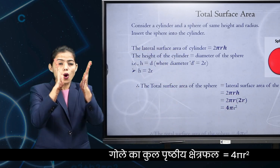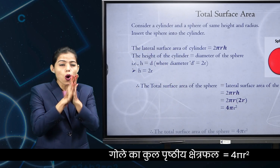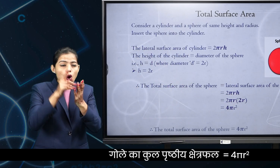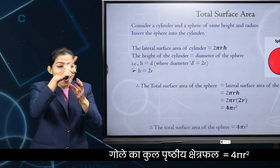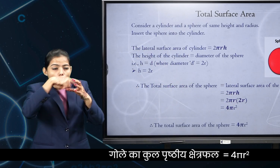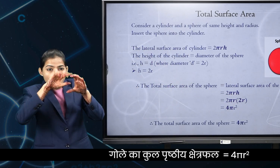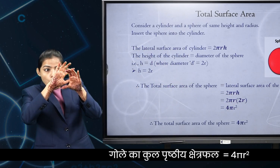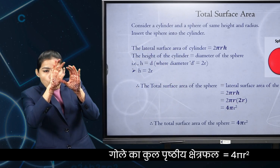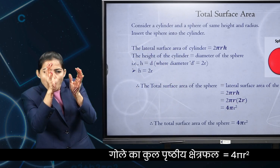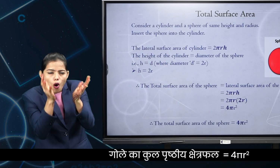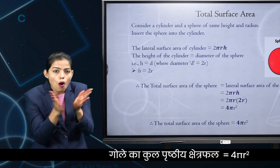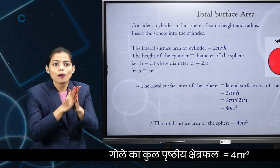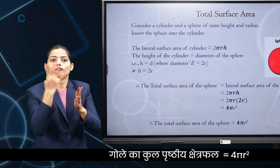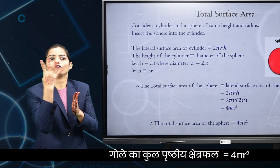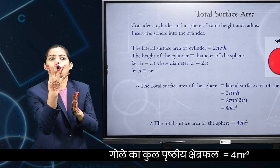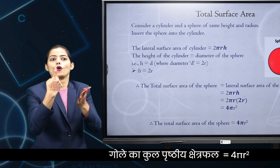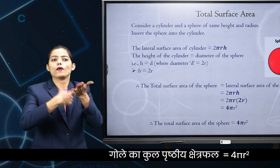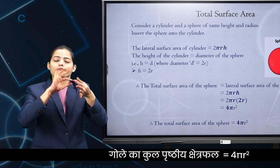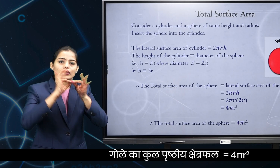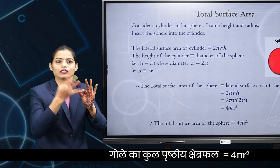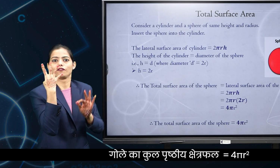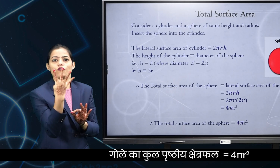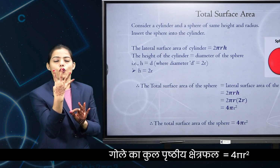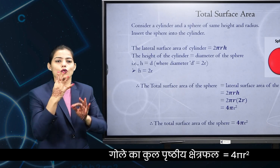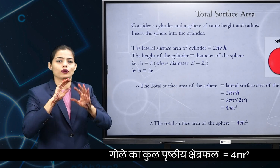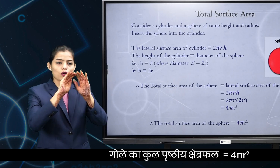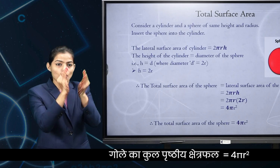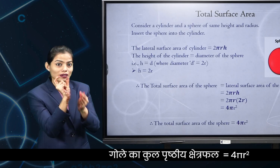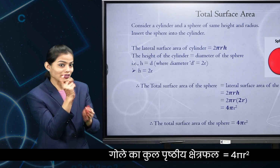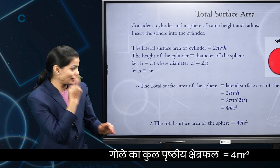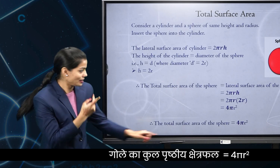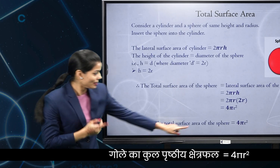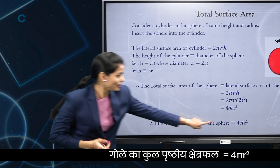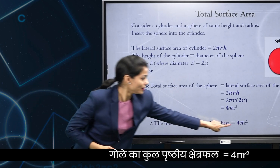गोले का कुल पृष्ठीय क्षेत्रफल 4R स्क्वायर।